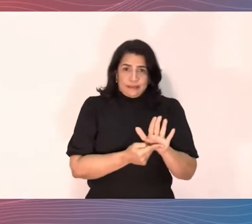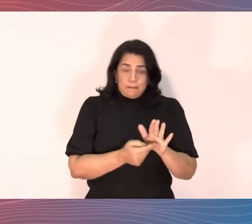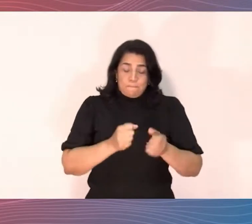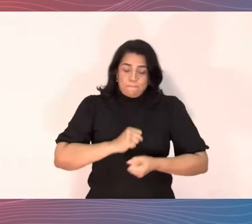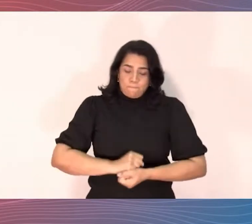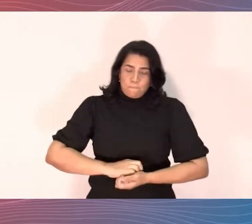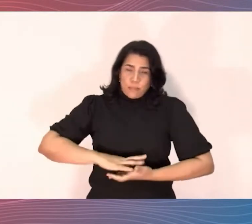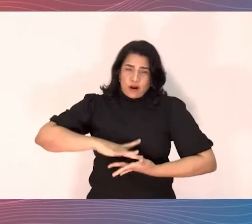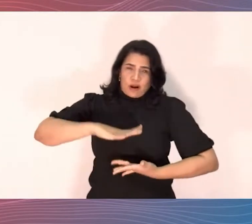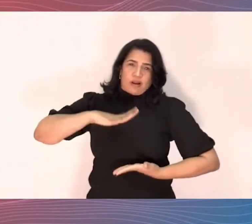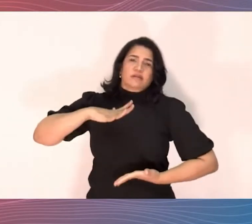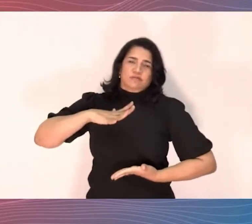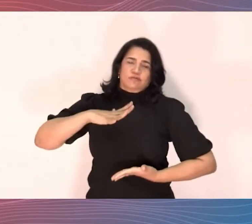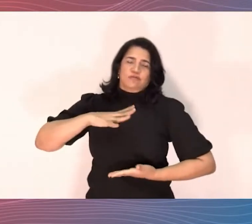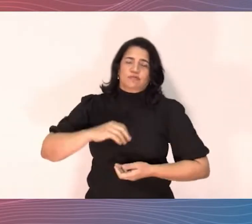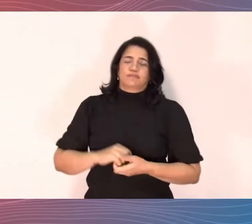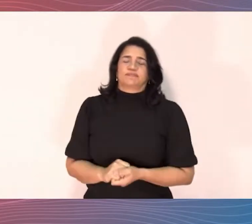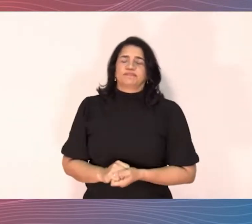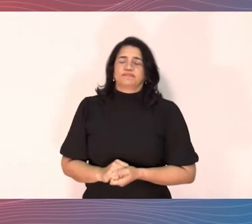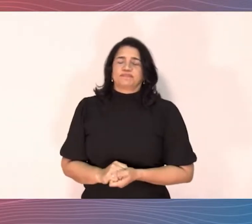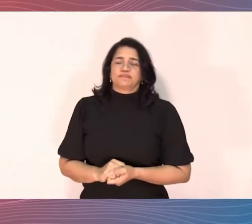Efésios 4, versículo 12.